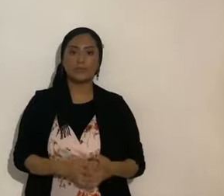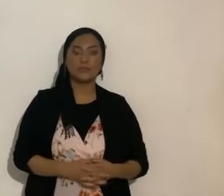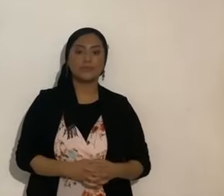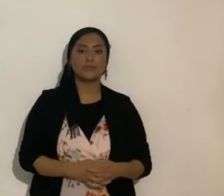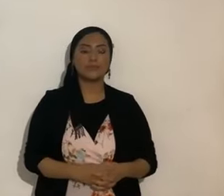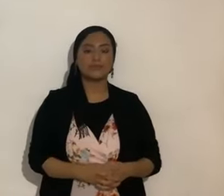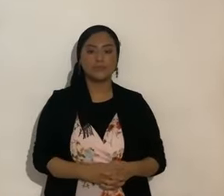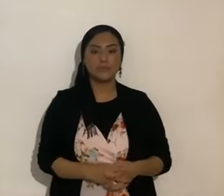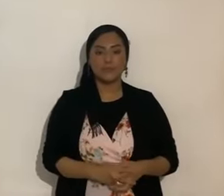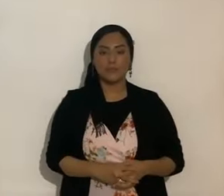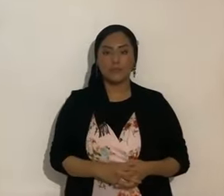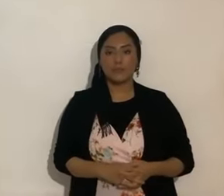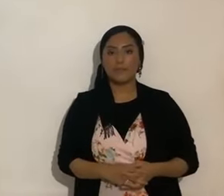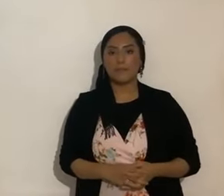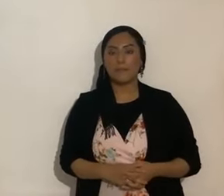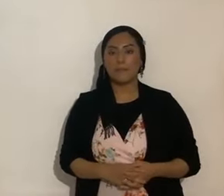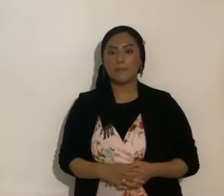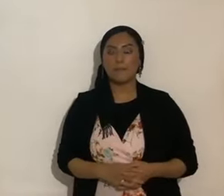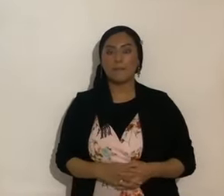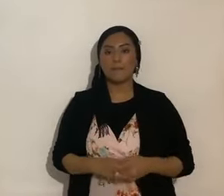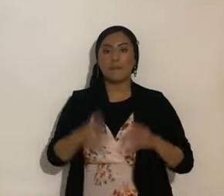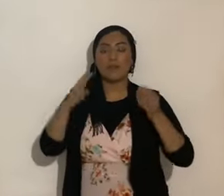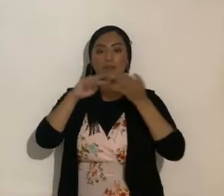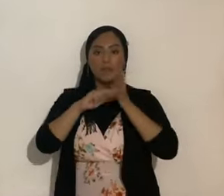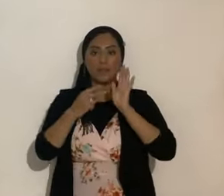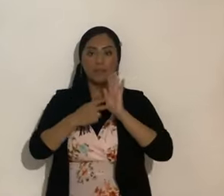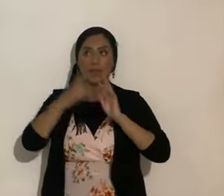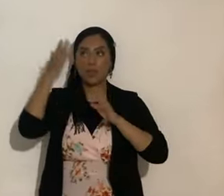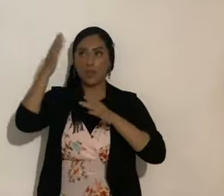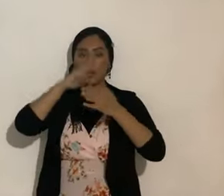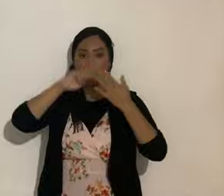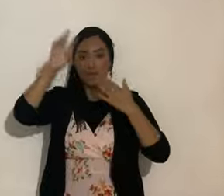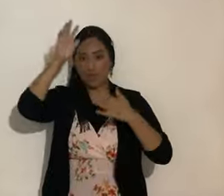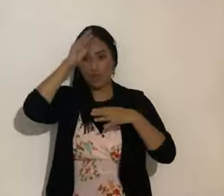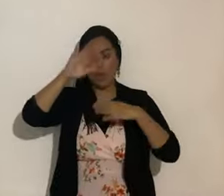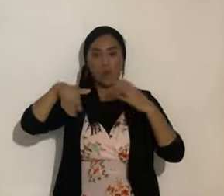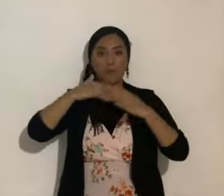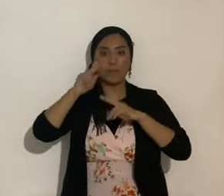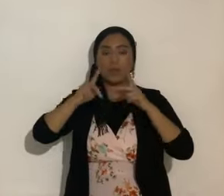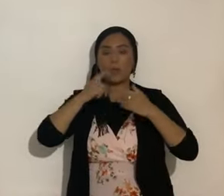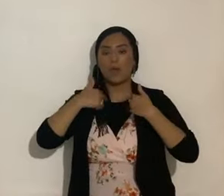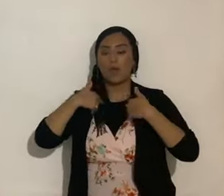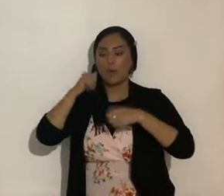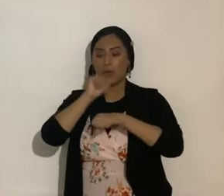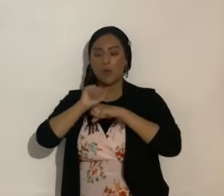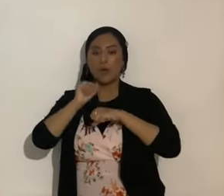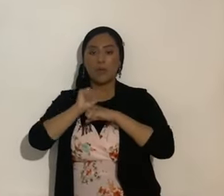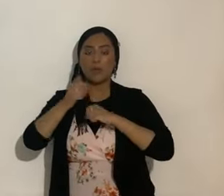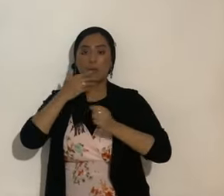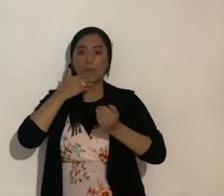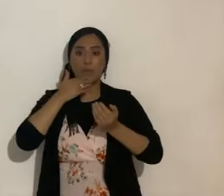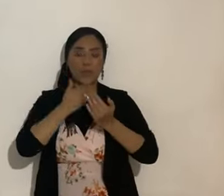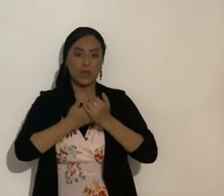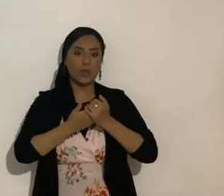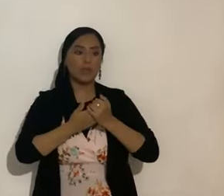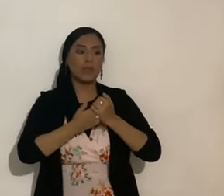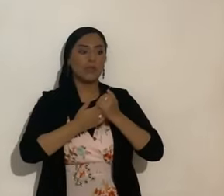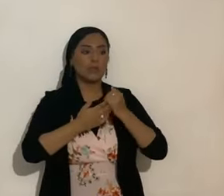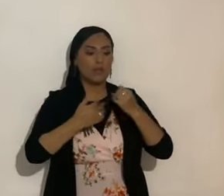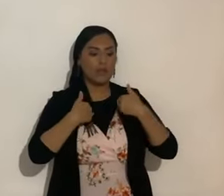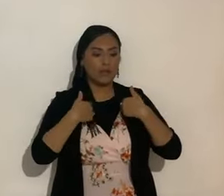Entonces, a ver, aquí quiero ir hacia aquel Eterno. Todos los que hayan trabajado bien en la obra, que hayan